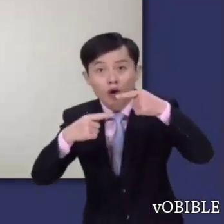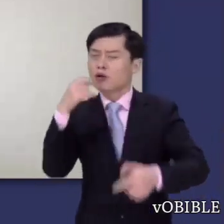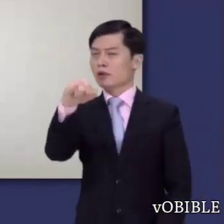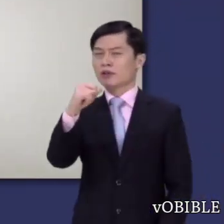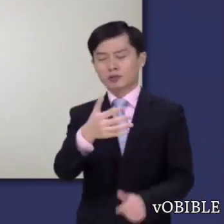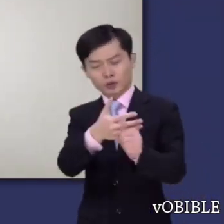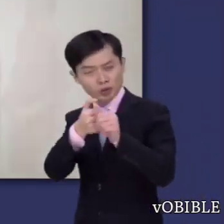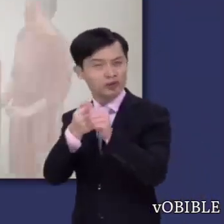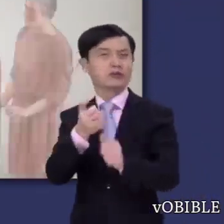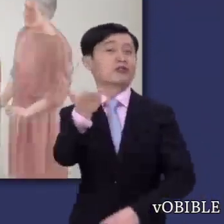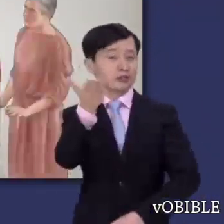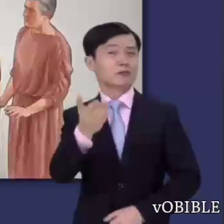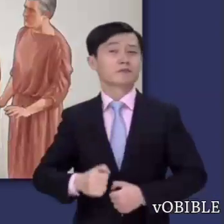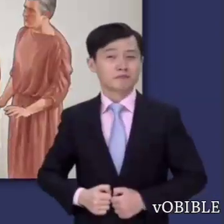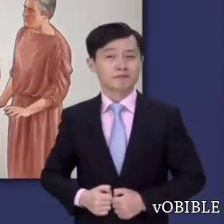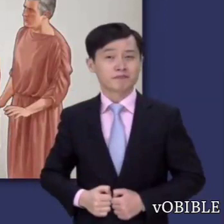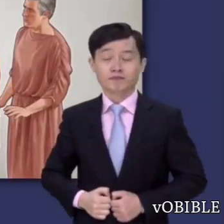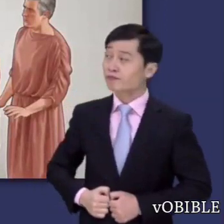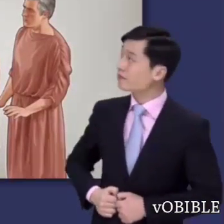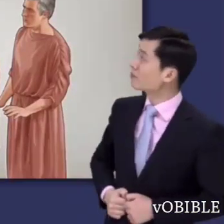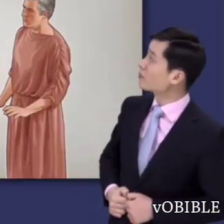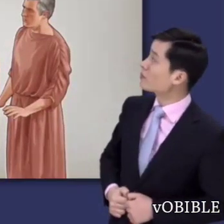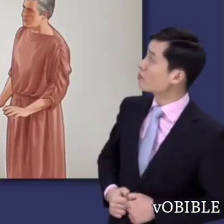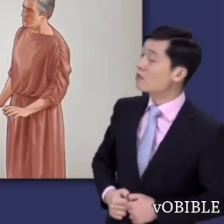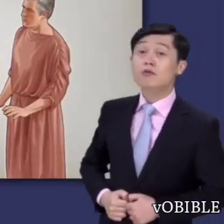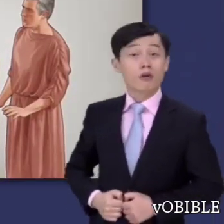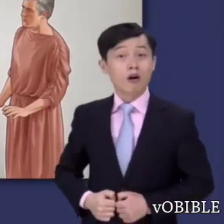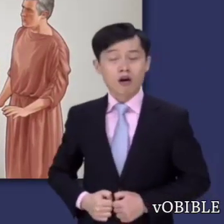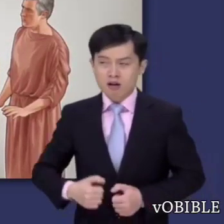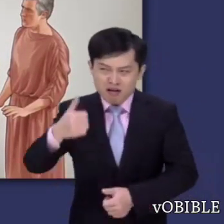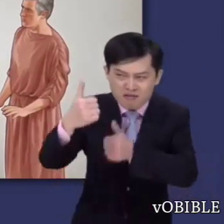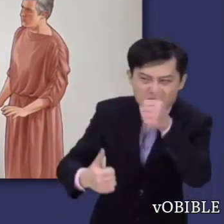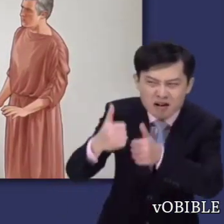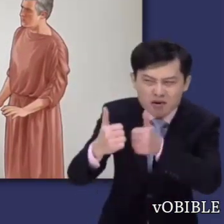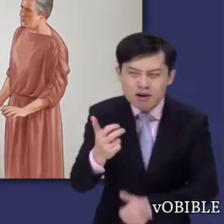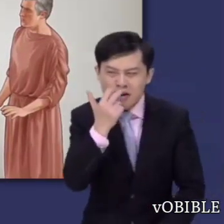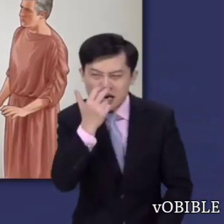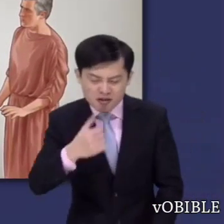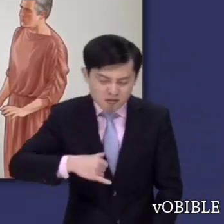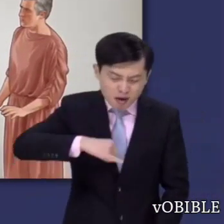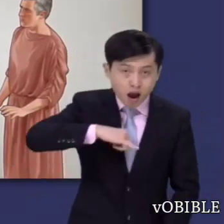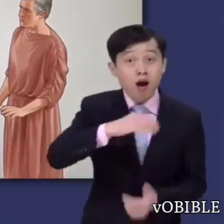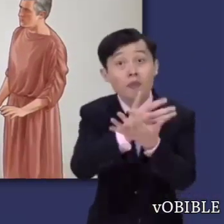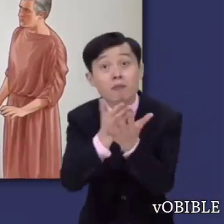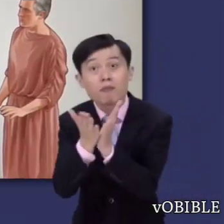第四章，雅各说明，有罪的欲望是造成人互相争斗的原因。